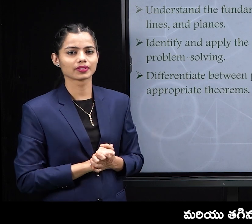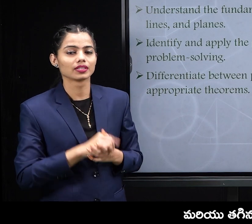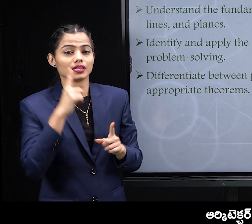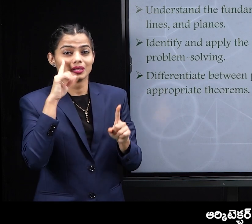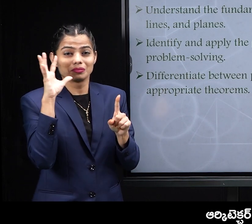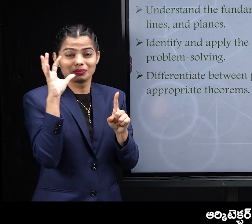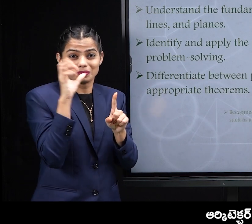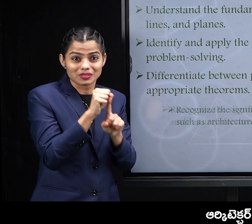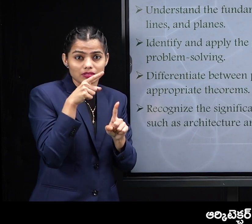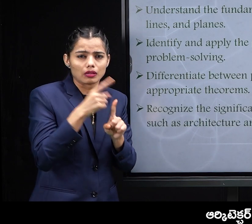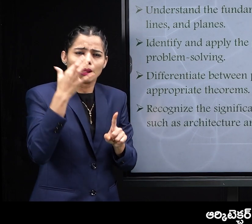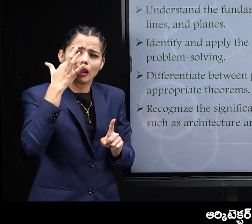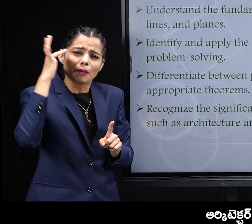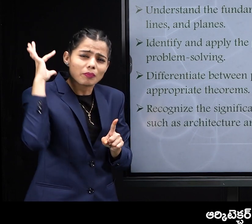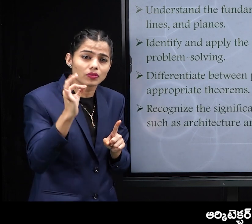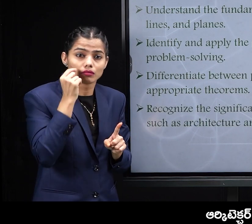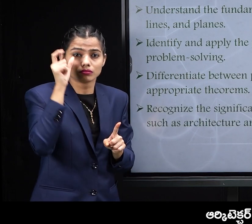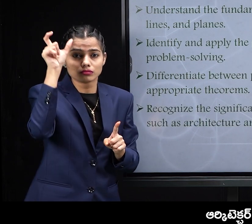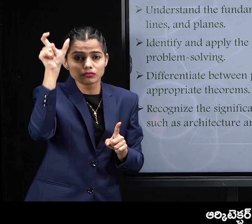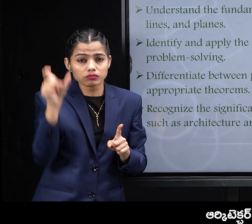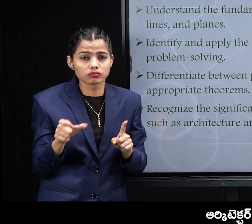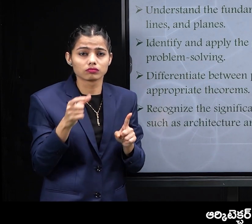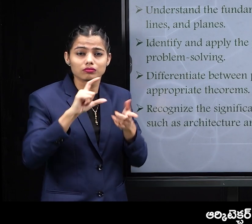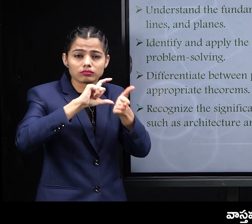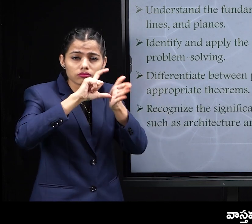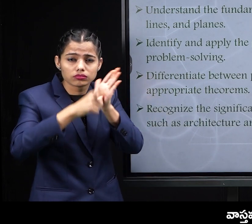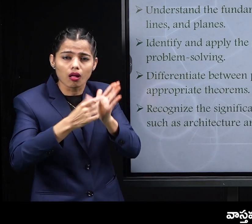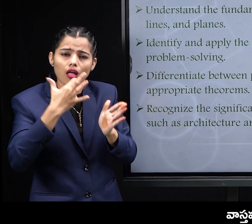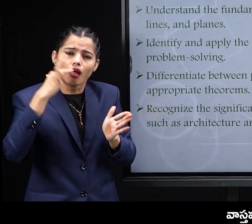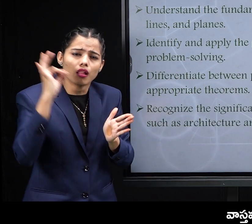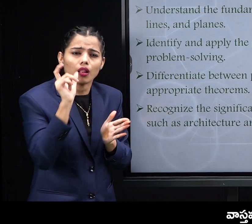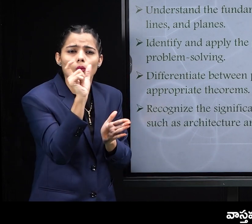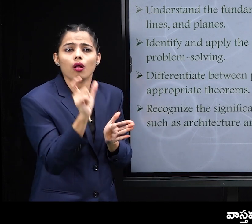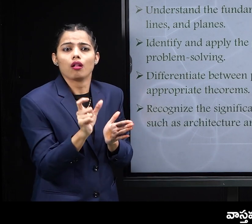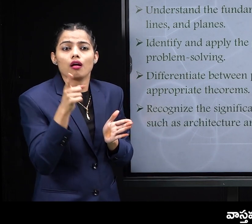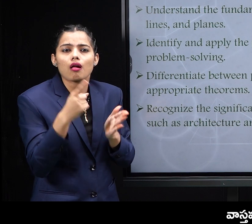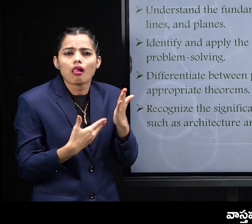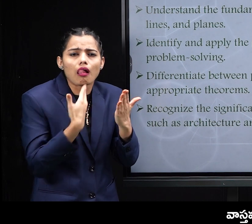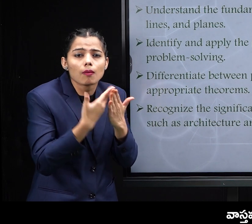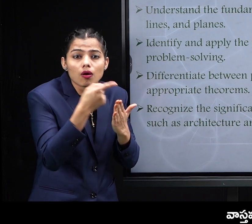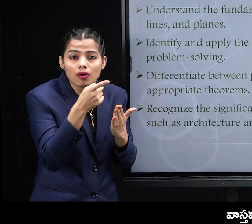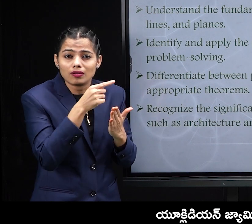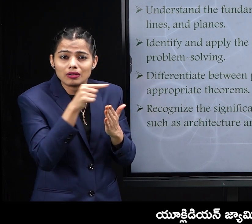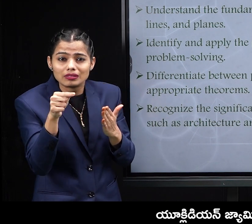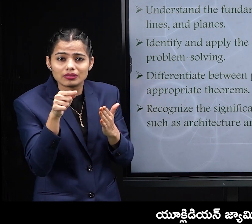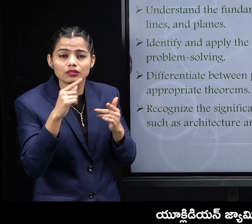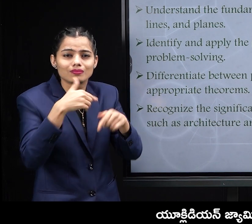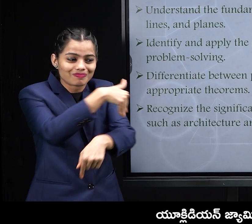అర్కిటేక్చర మరియు ఇంజనీరింగ్ వంటి వాస్తవ ప్రపంచా అనువర్తనాలు యూక్లిడాయన